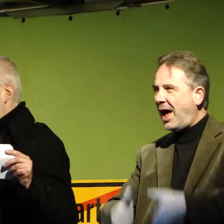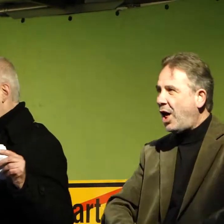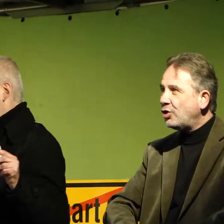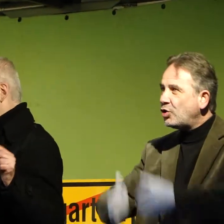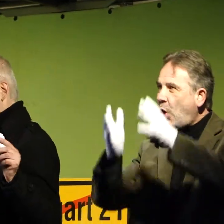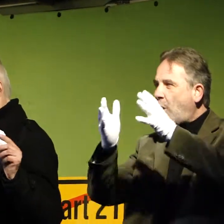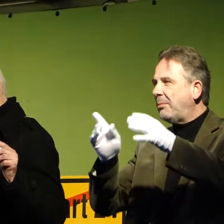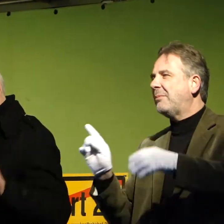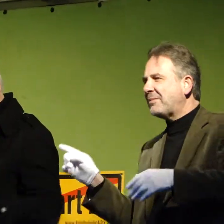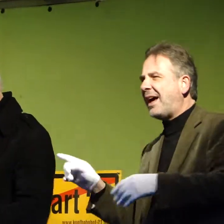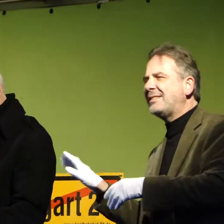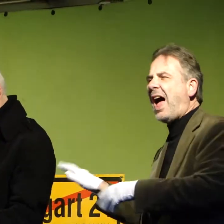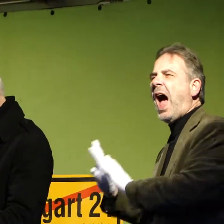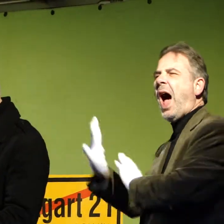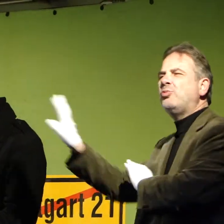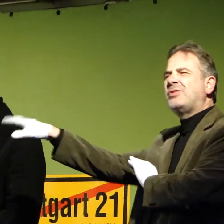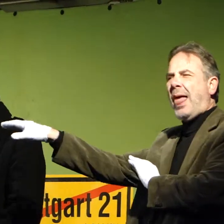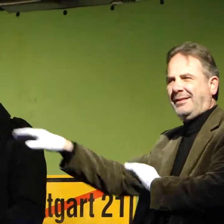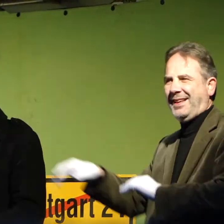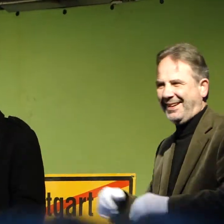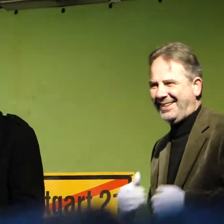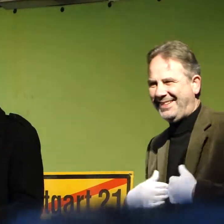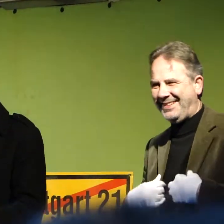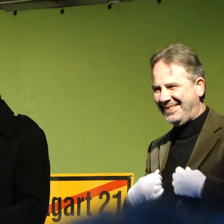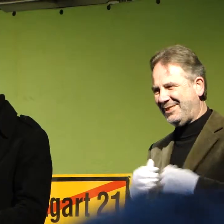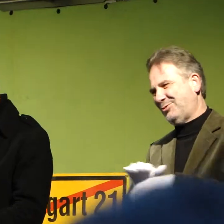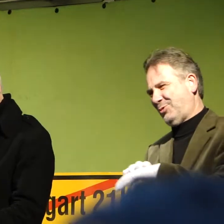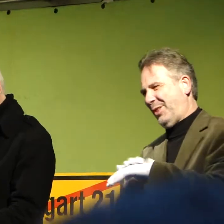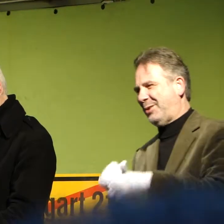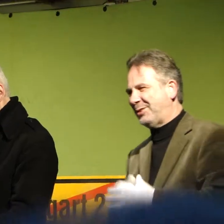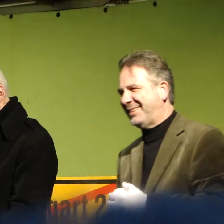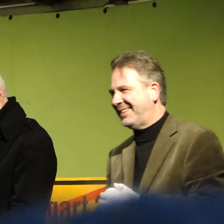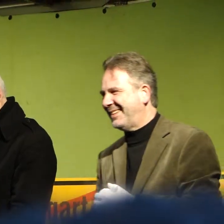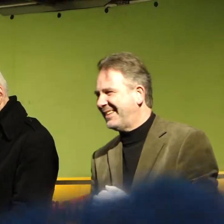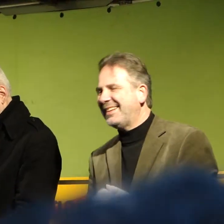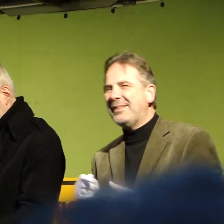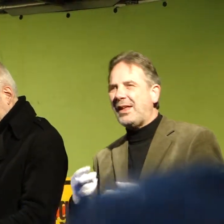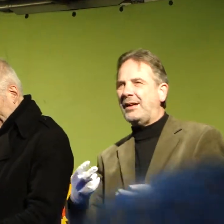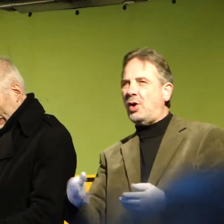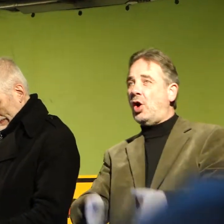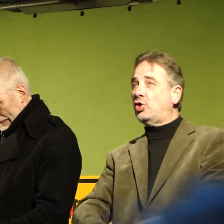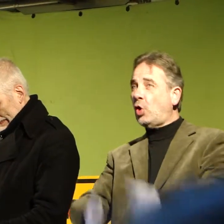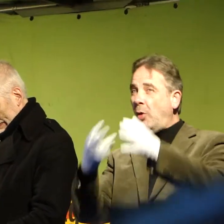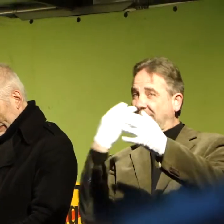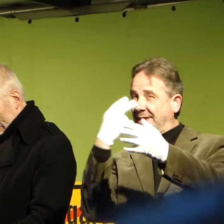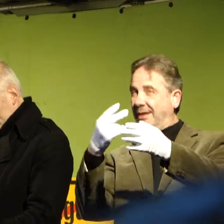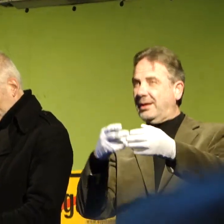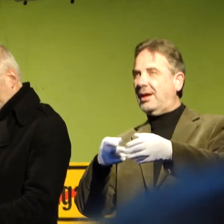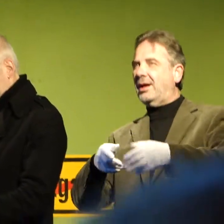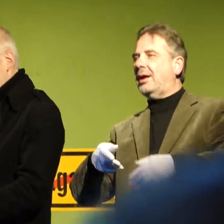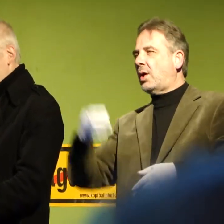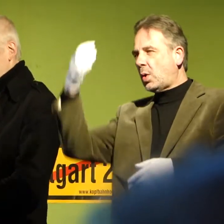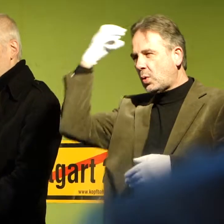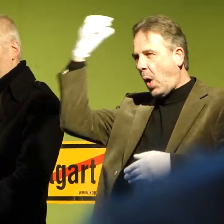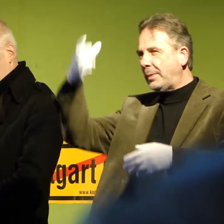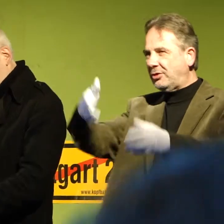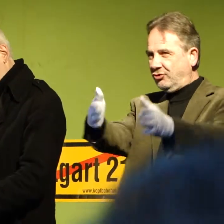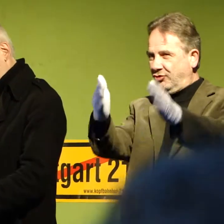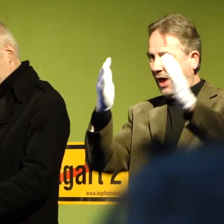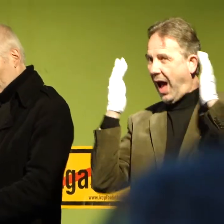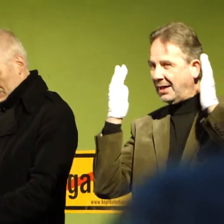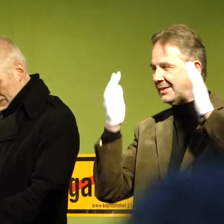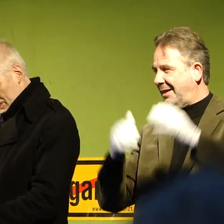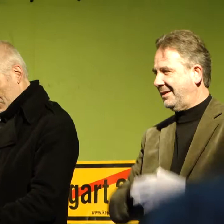ja Ausländer, Entschuldigung. Ja. Also der aus